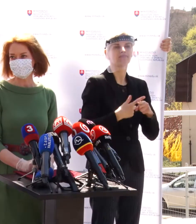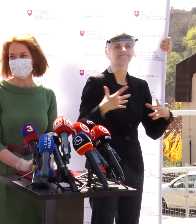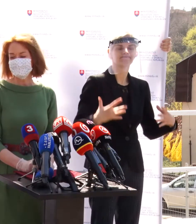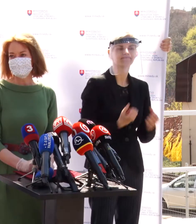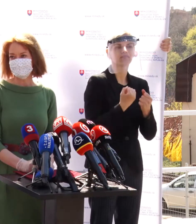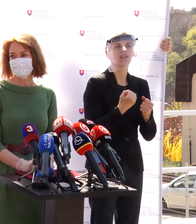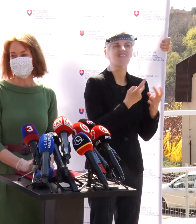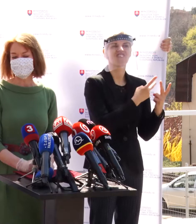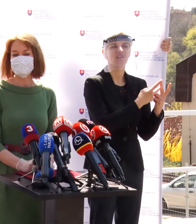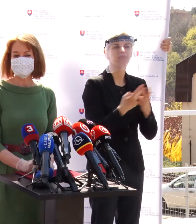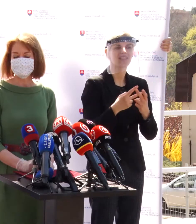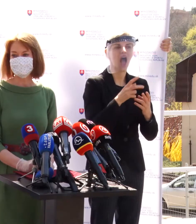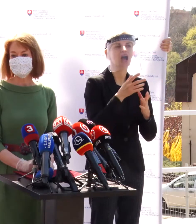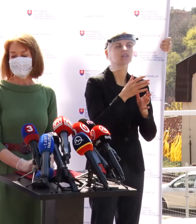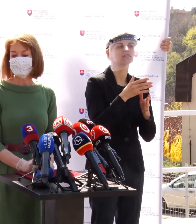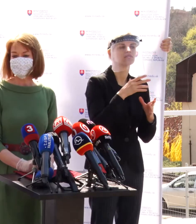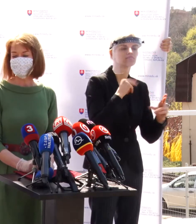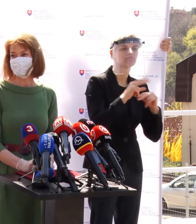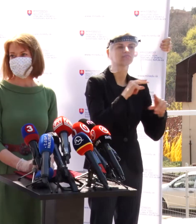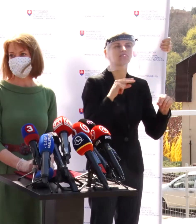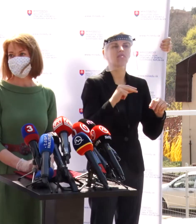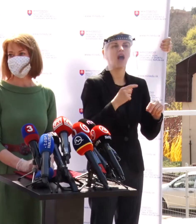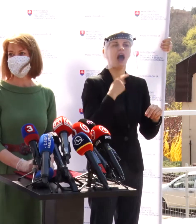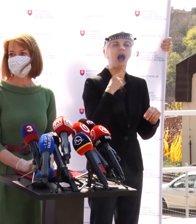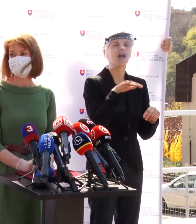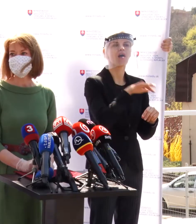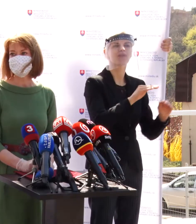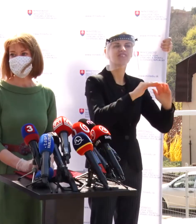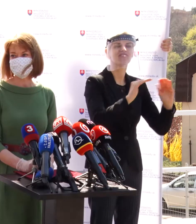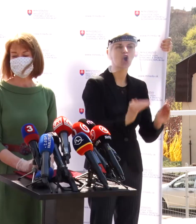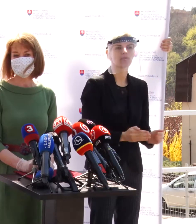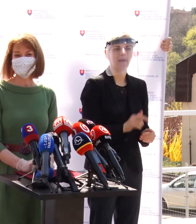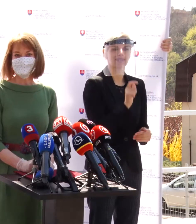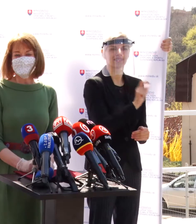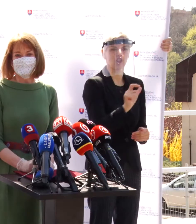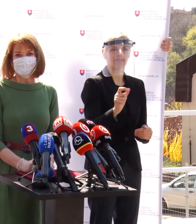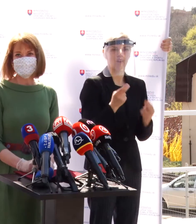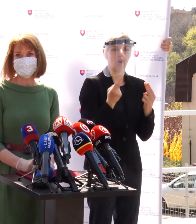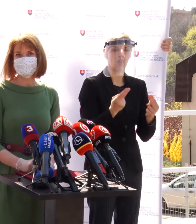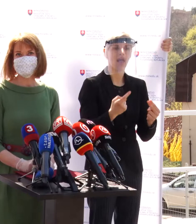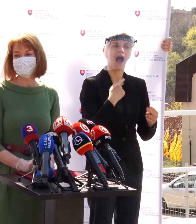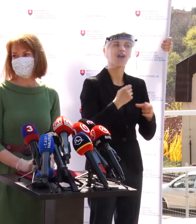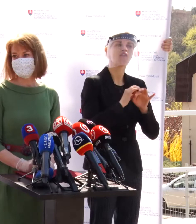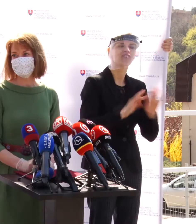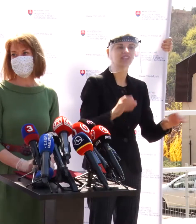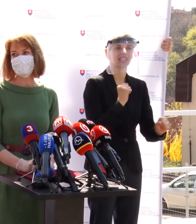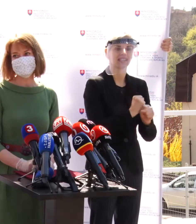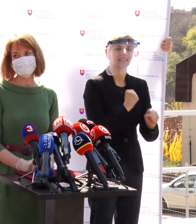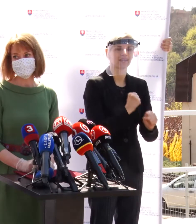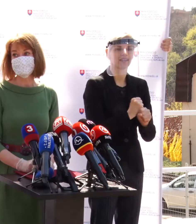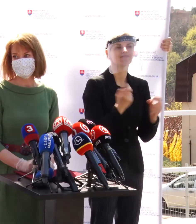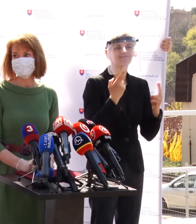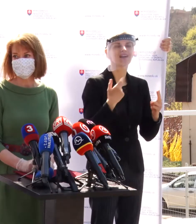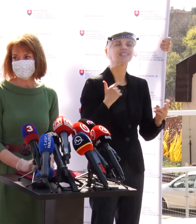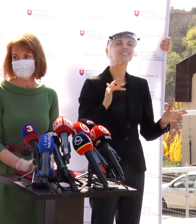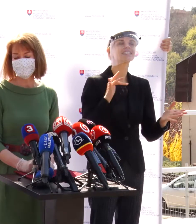pre školy, kde budeme môcť odprezentovať, aké sú tie formy slovného hodnotenia, ako sa dá poskytovať. Musím povedať, že cieľom nie je ako opäť